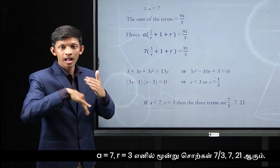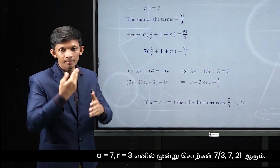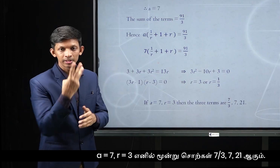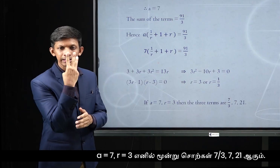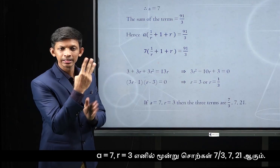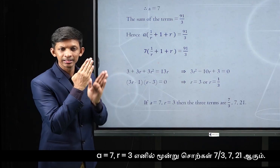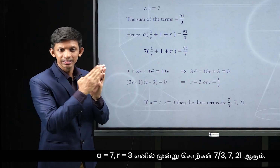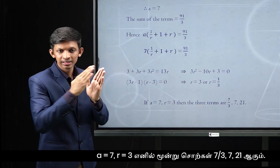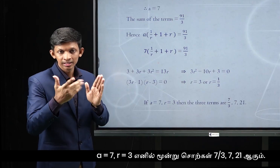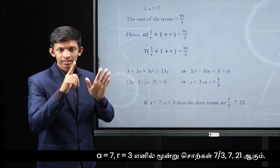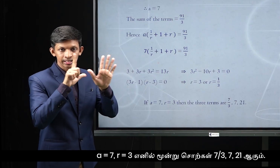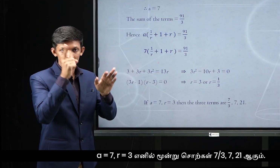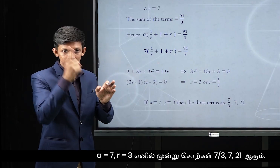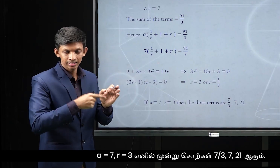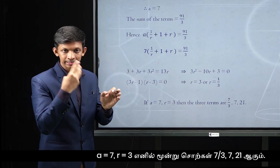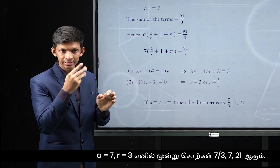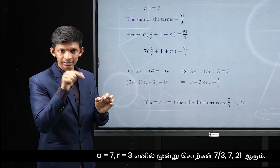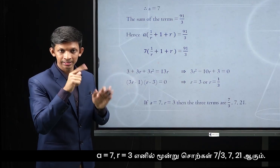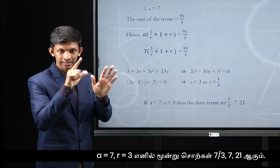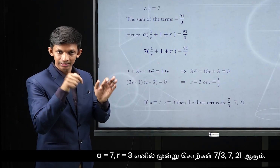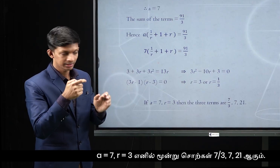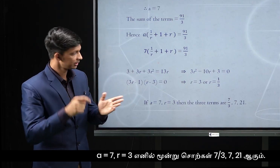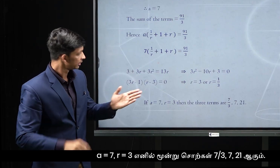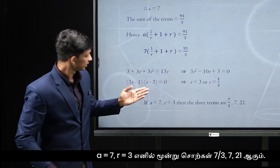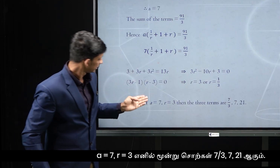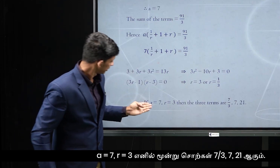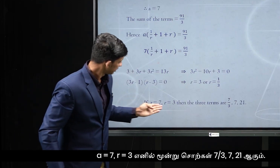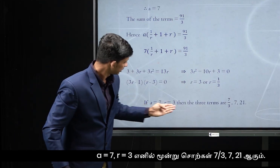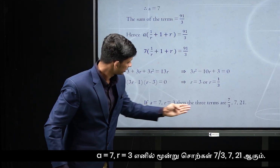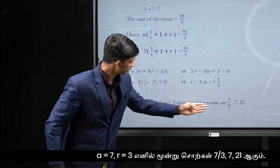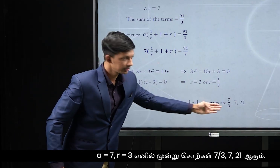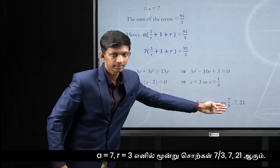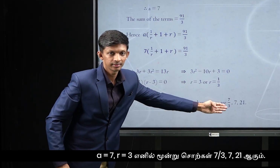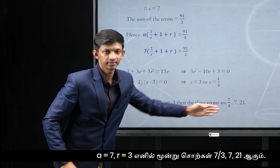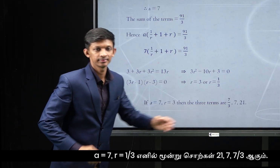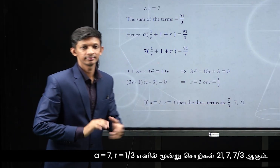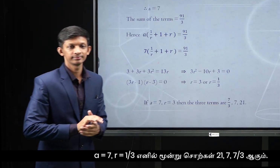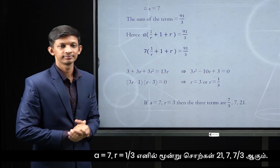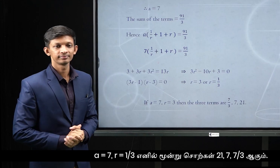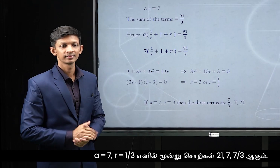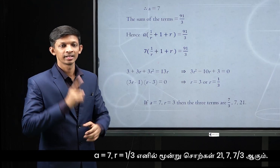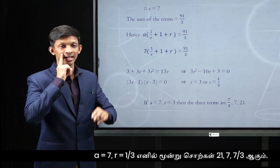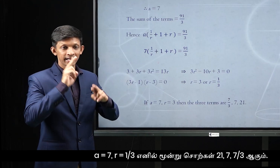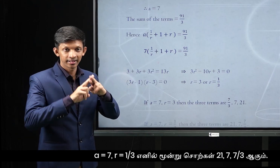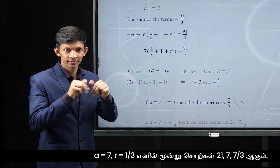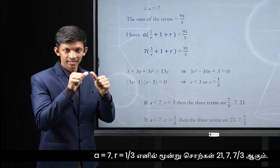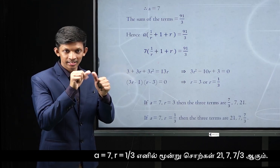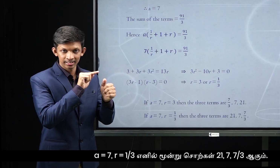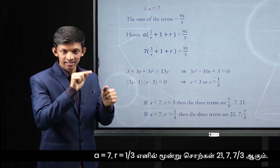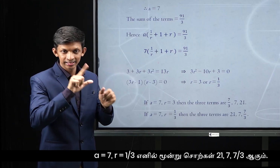3 சொற்களின் 7 கீழ் 3 7 21 ஆகும். ஏ ஈடு 7 ஆர்